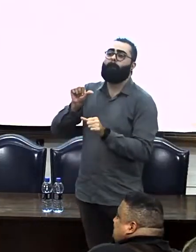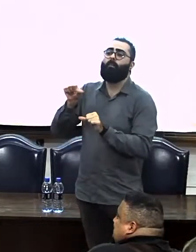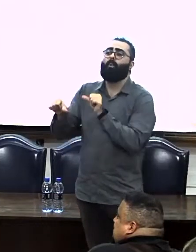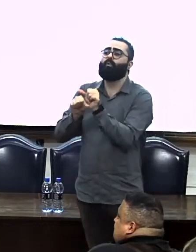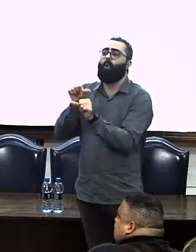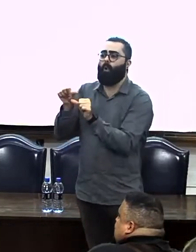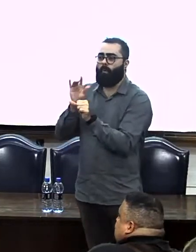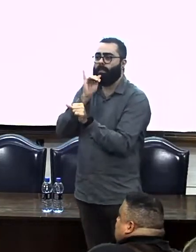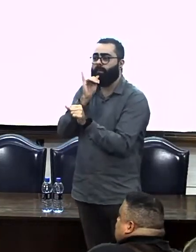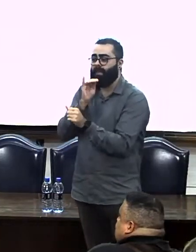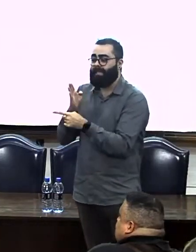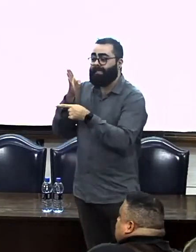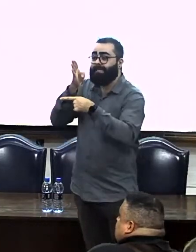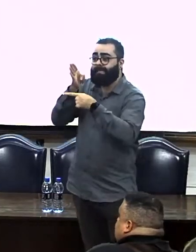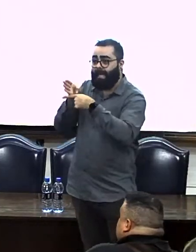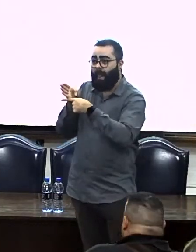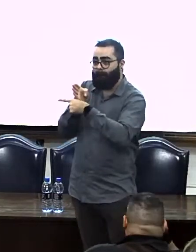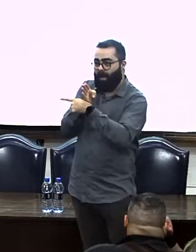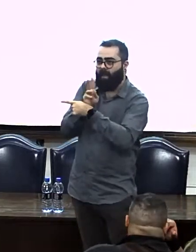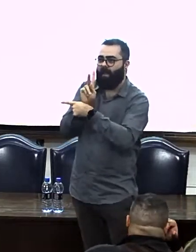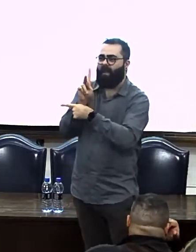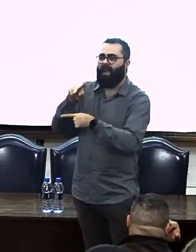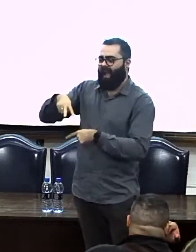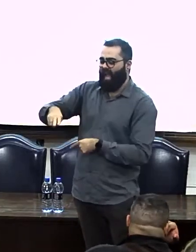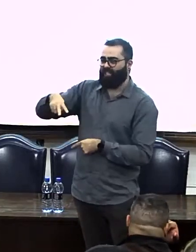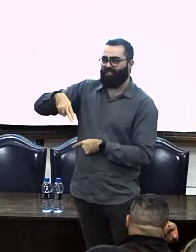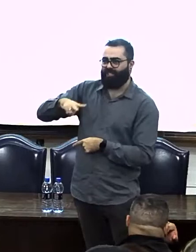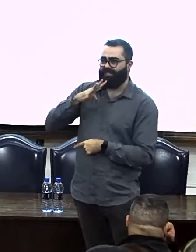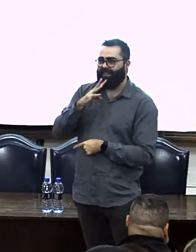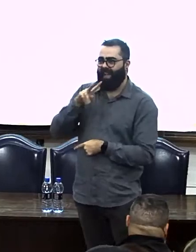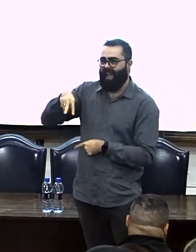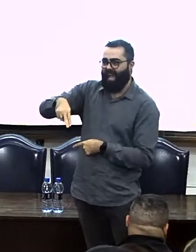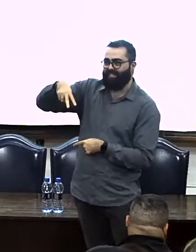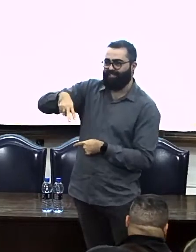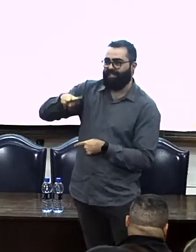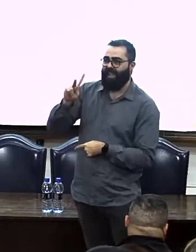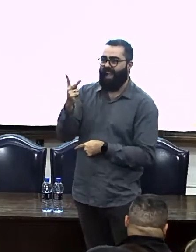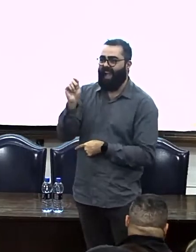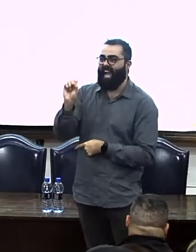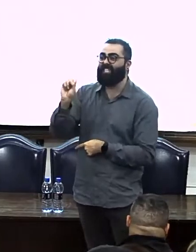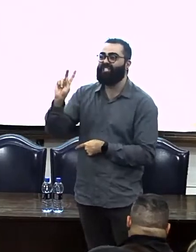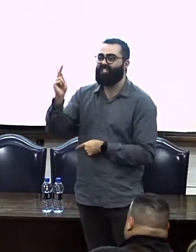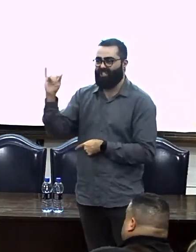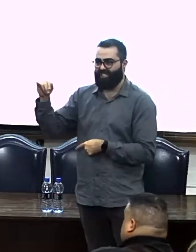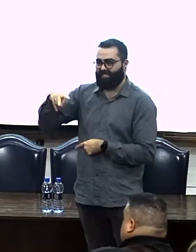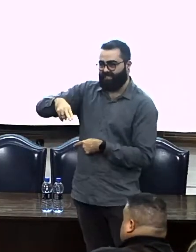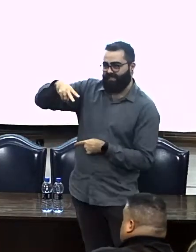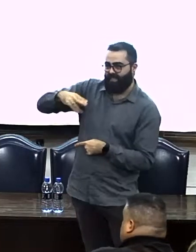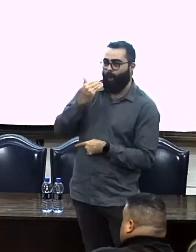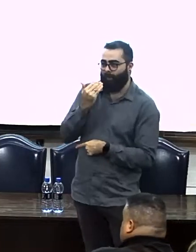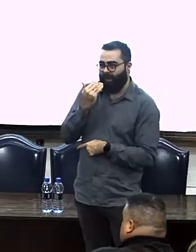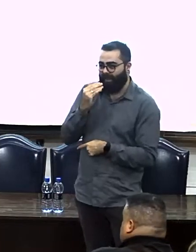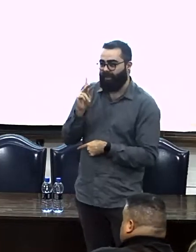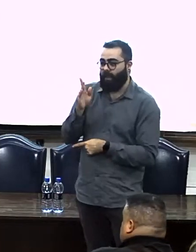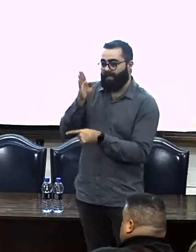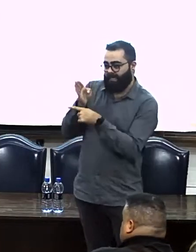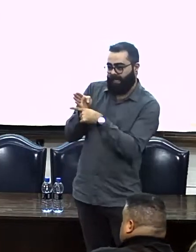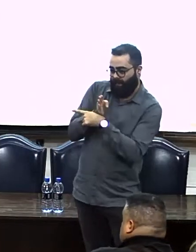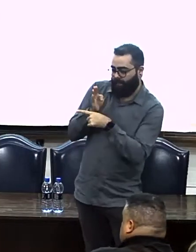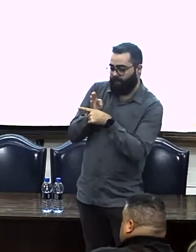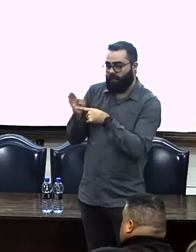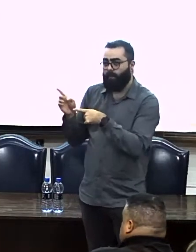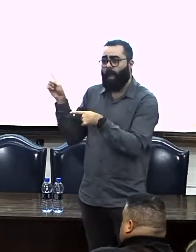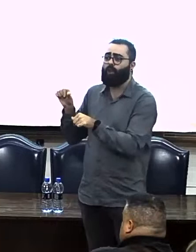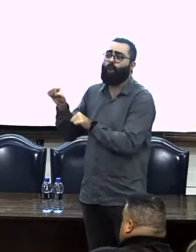E o que ela está mostrando é que lá em azulzinho, né, nos 3 histogramas da parte superior da figura, a gente